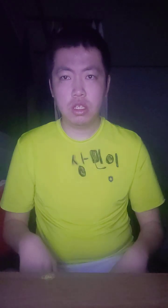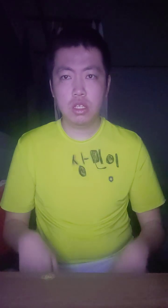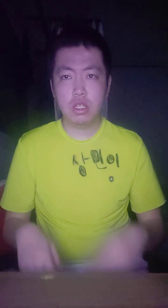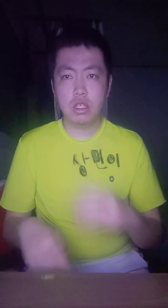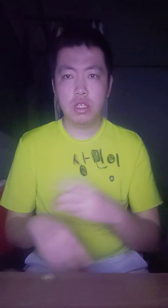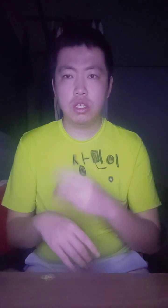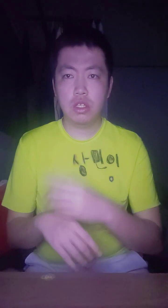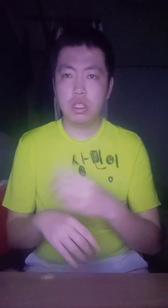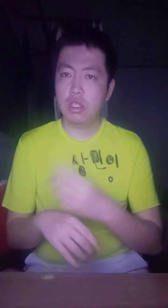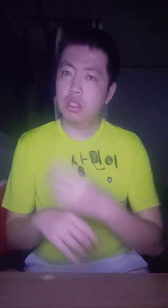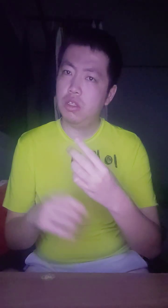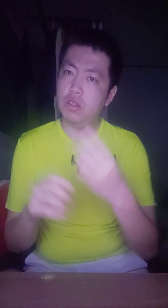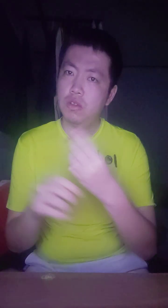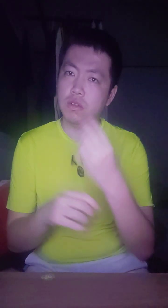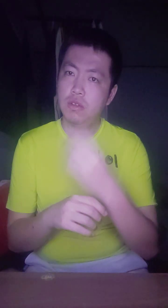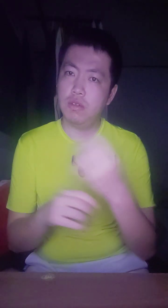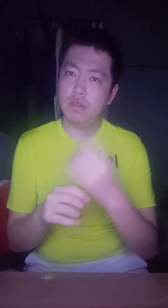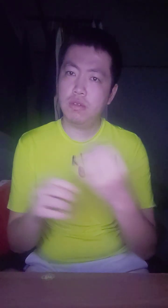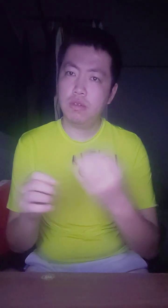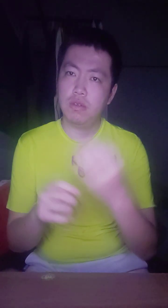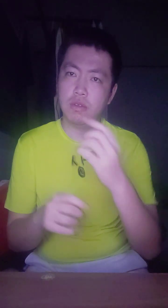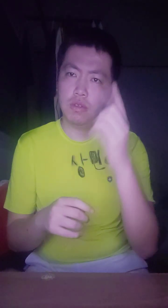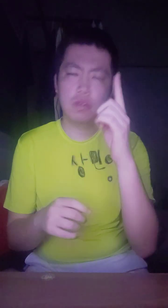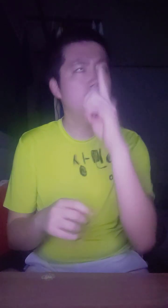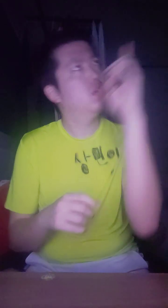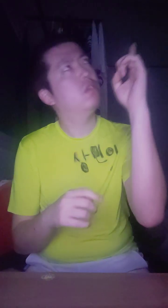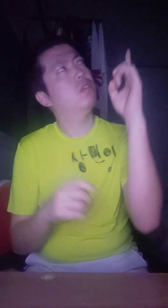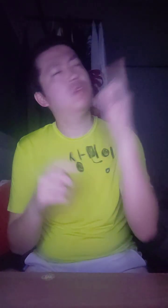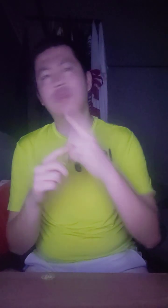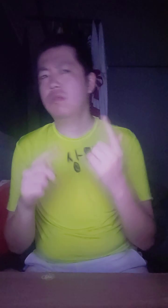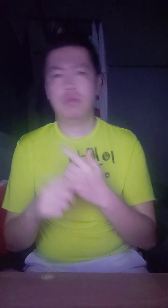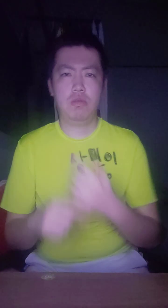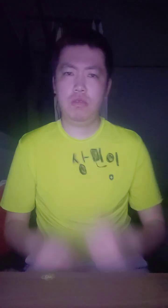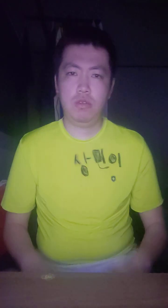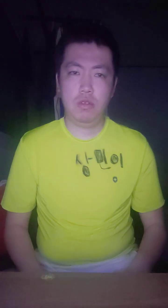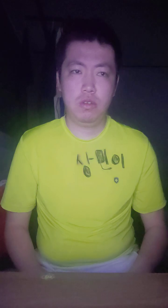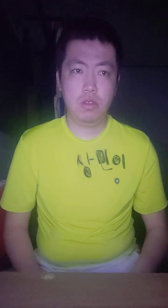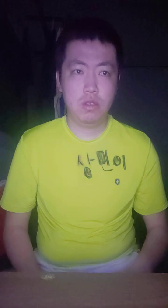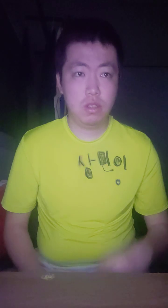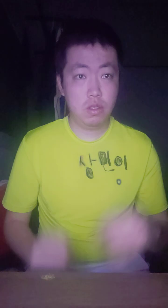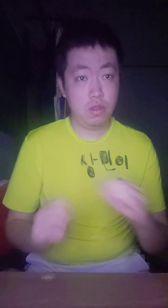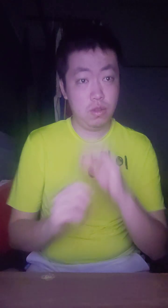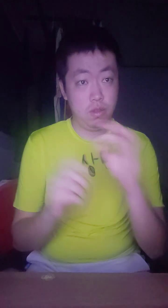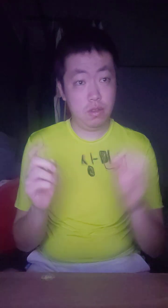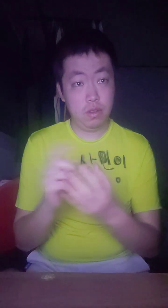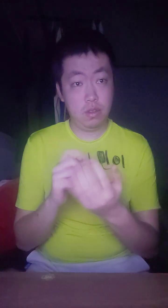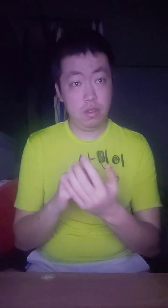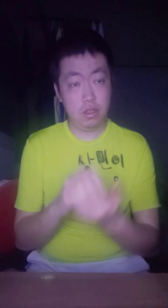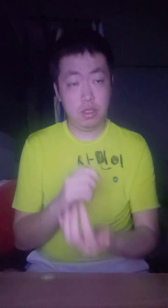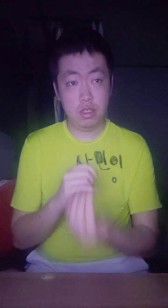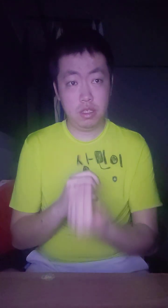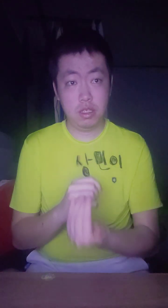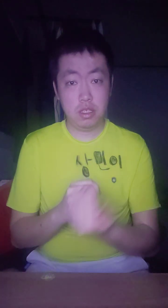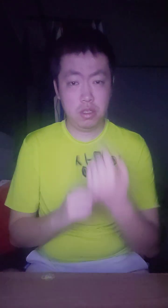이렇게 환풍기가 있었지만 황화수소 환기에는 역부족이었습니다. 전기장도 붙어 있다 하더라도 일반인들이 화장실